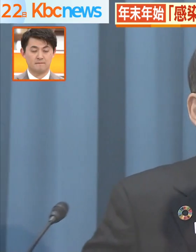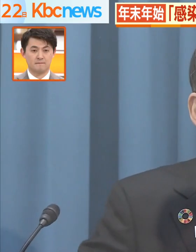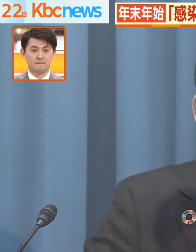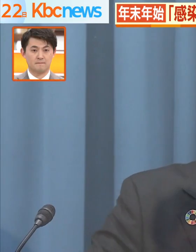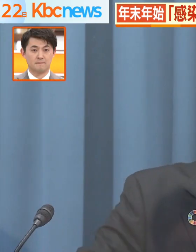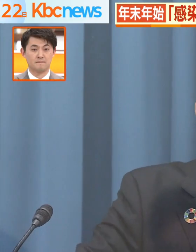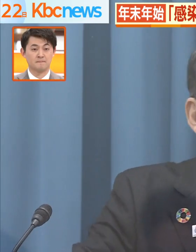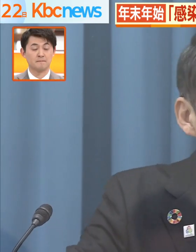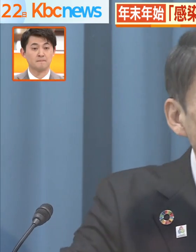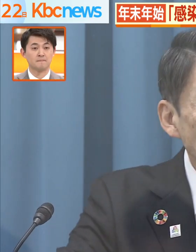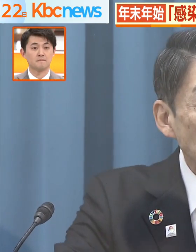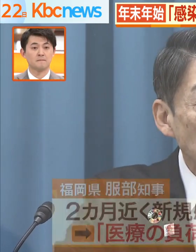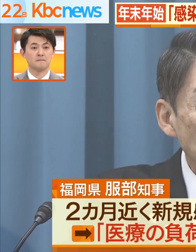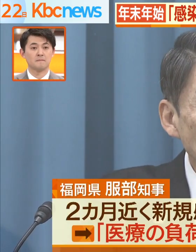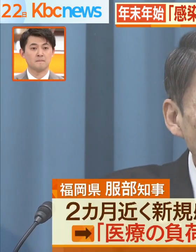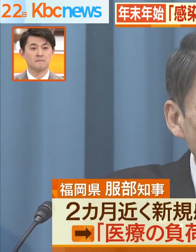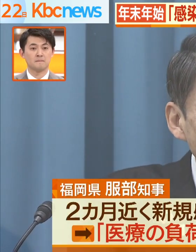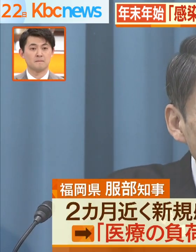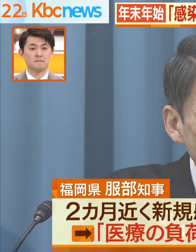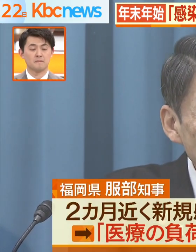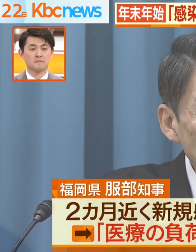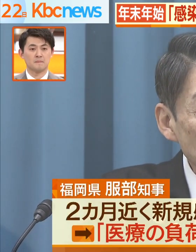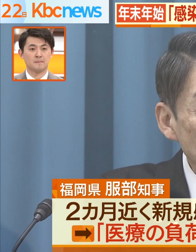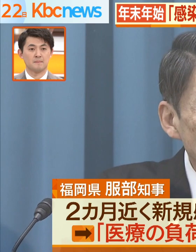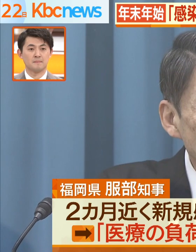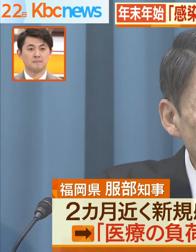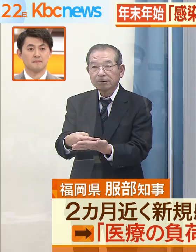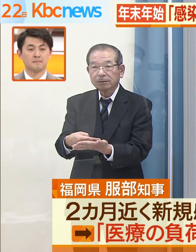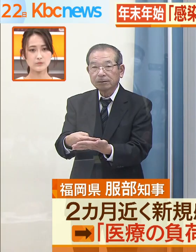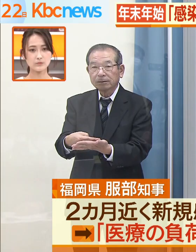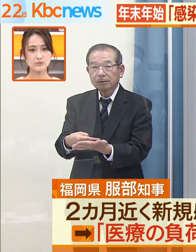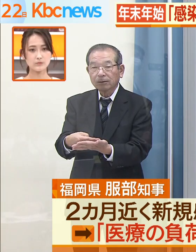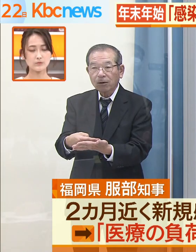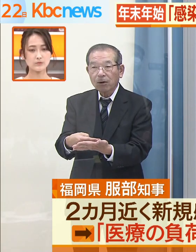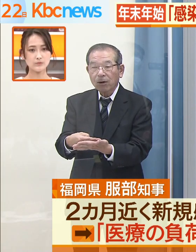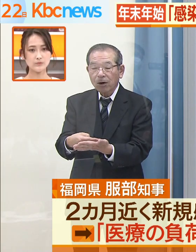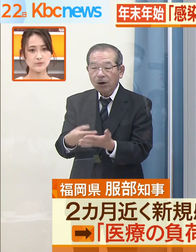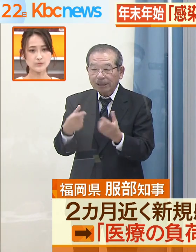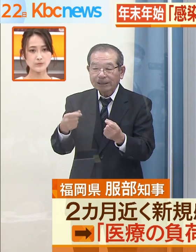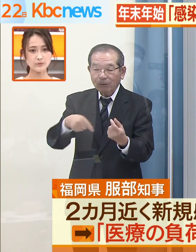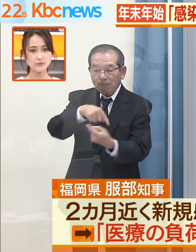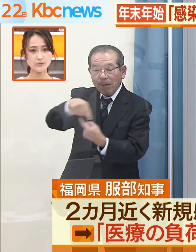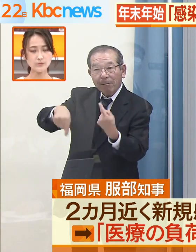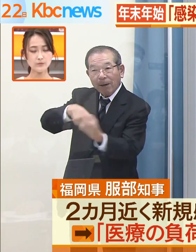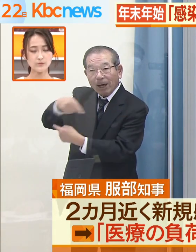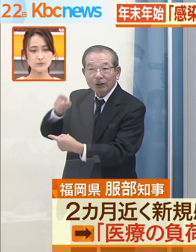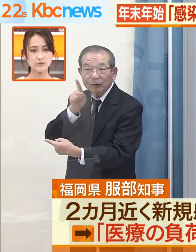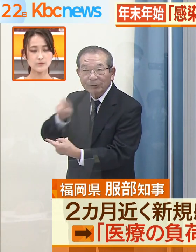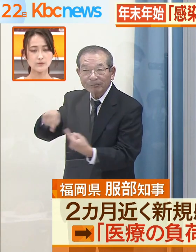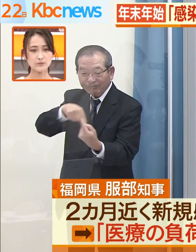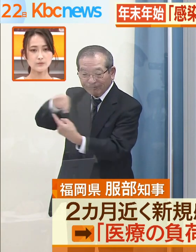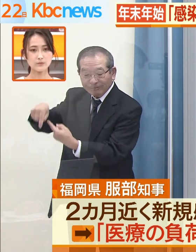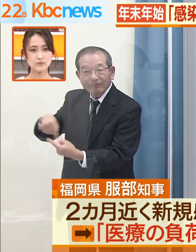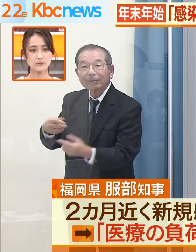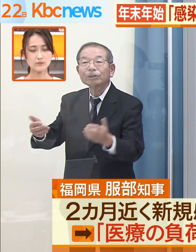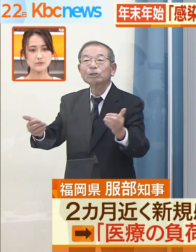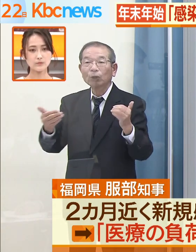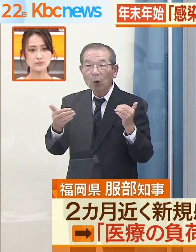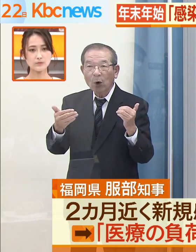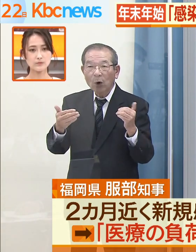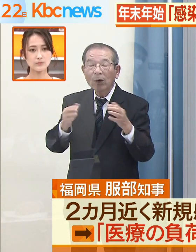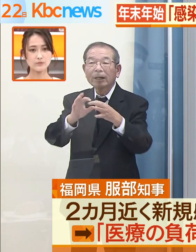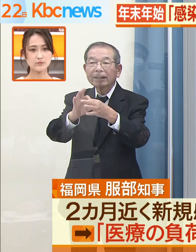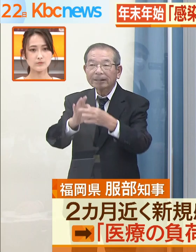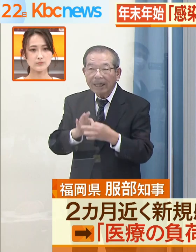年内最後となった定例会見で新型コロナの新規感染者数が2ヶ月近く増加傾向であることなどを